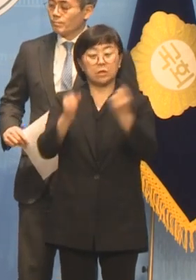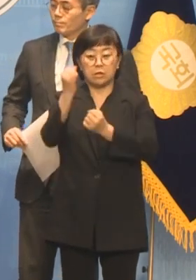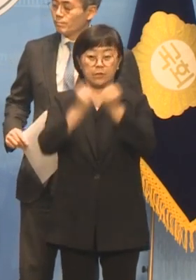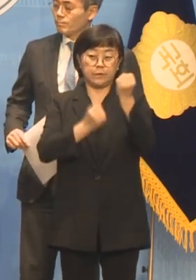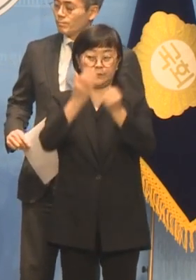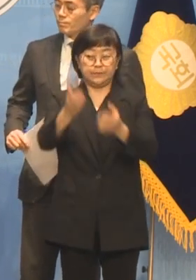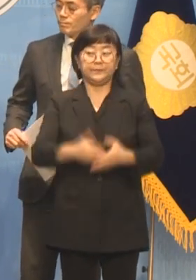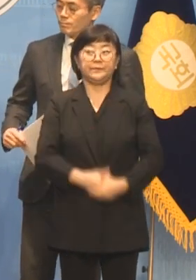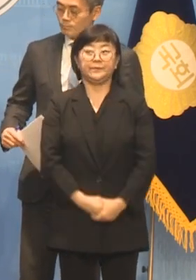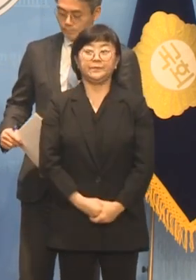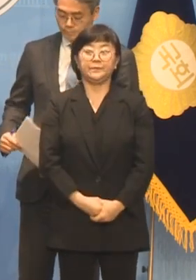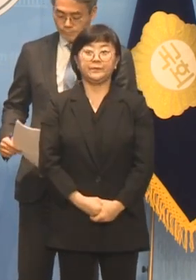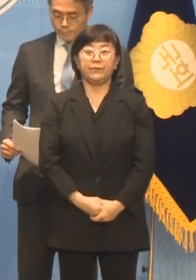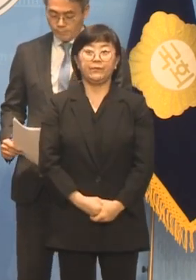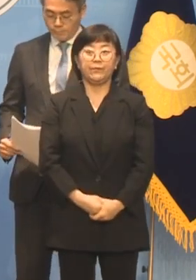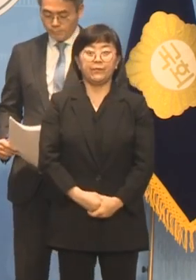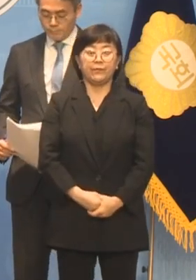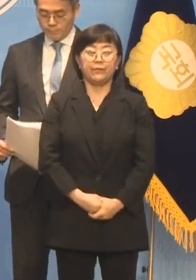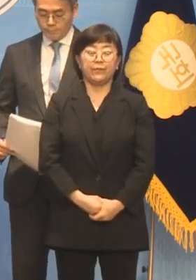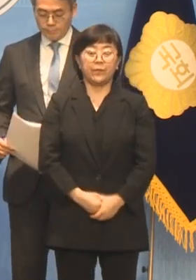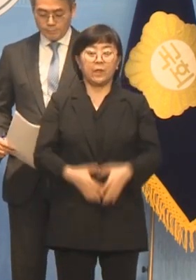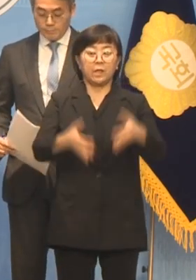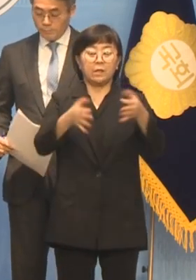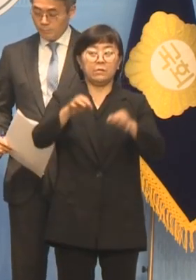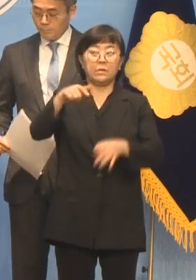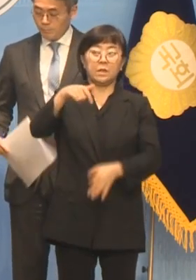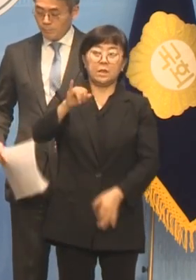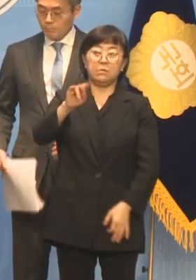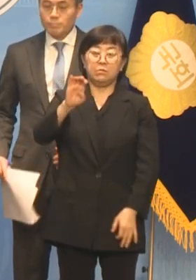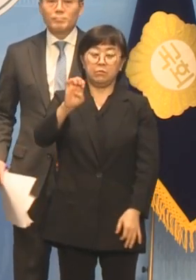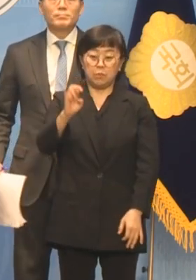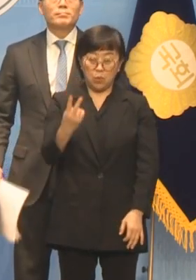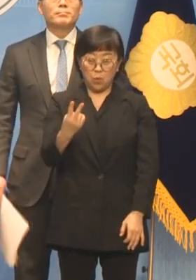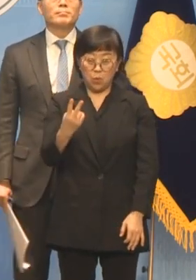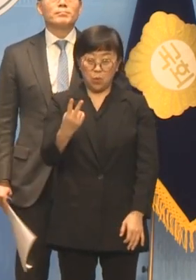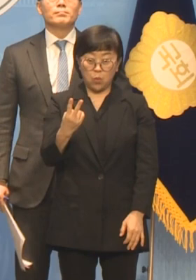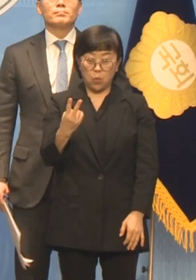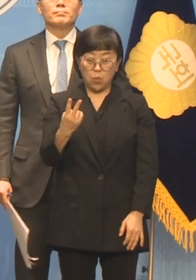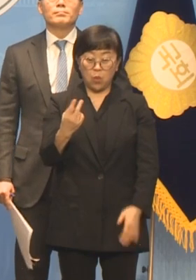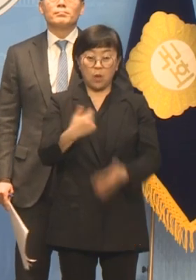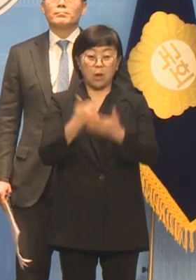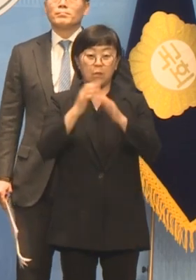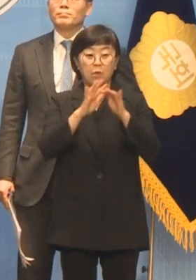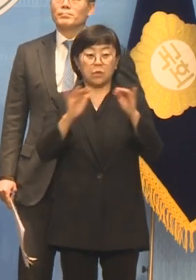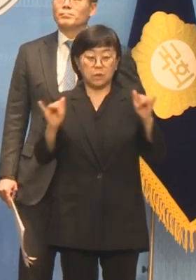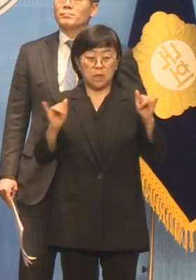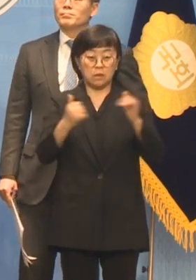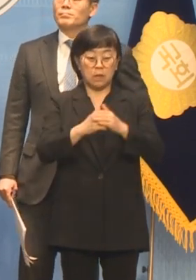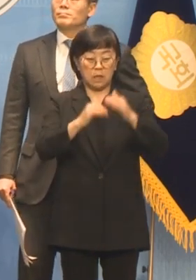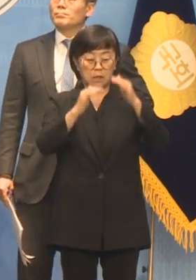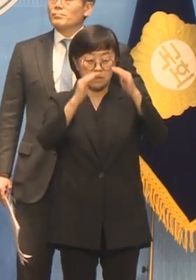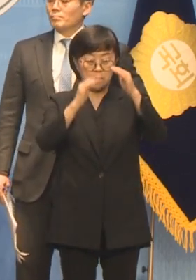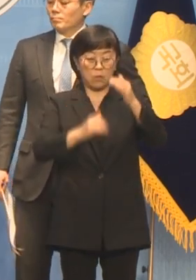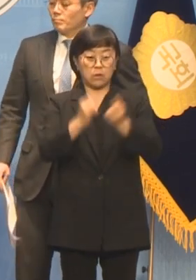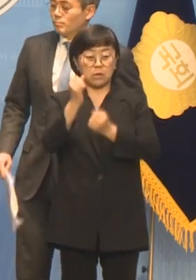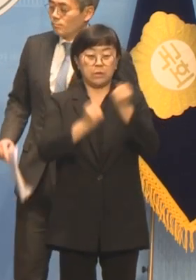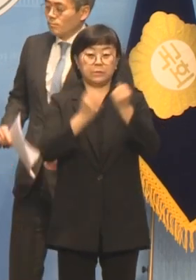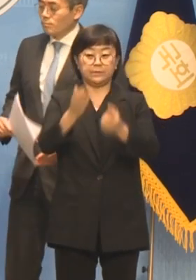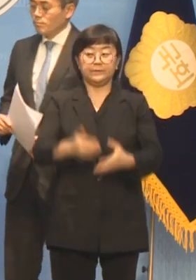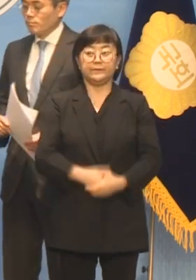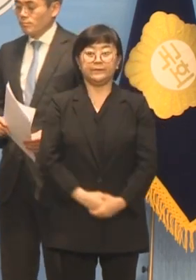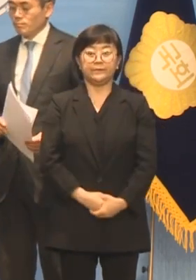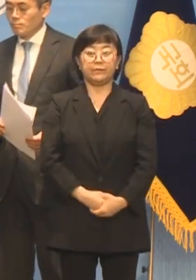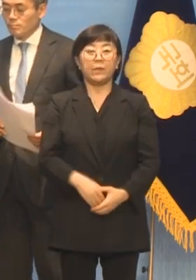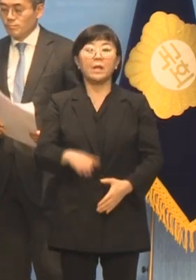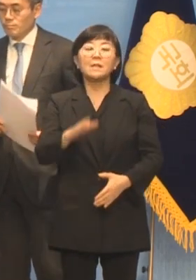주시도록 하겠습니다. 먼저 김기표 변호사님께서 기자회견문의 상당 부분을 말씀해 주시겠습니다.